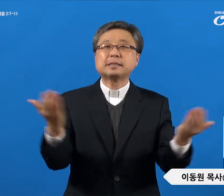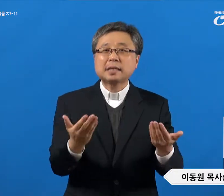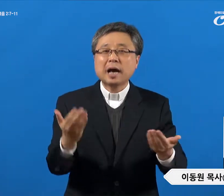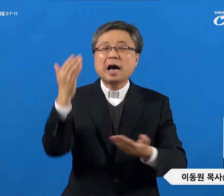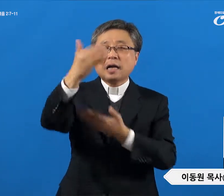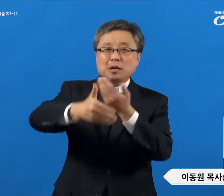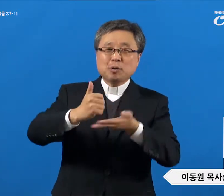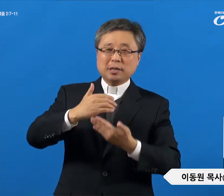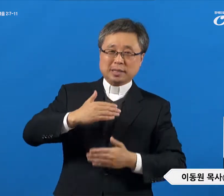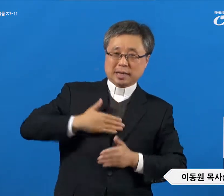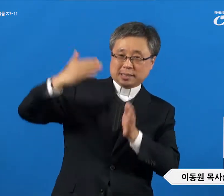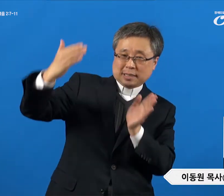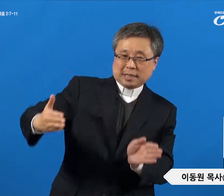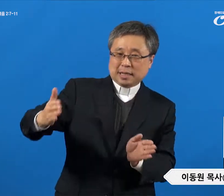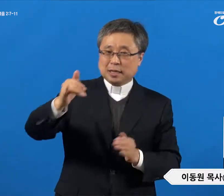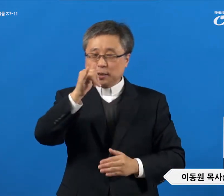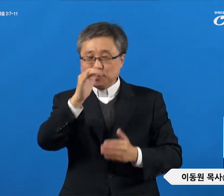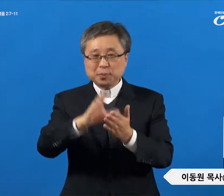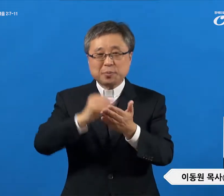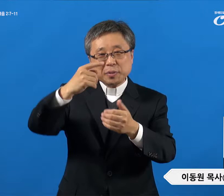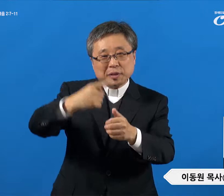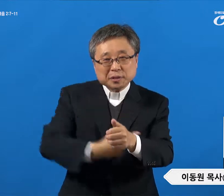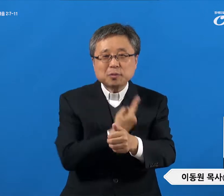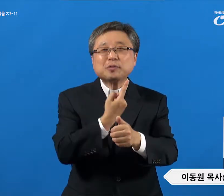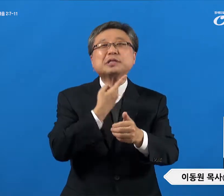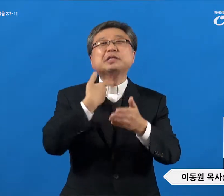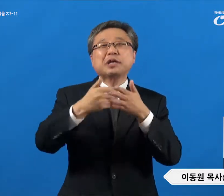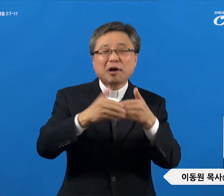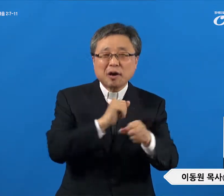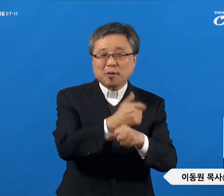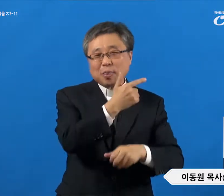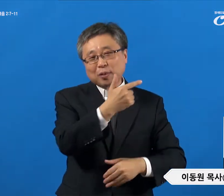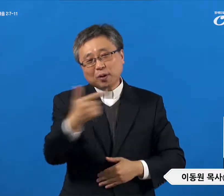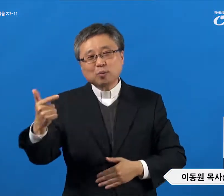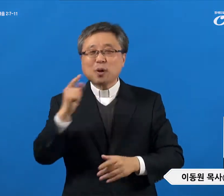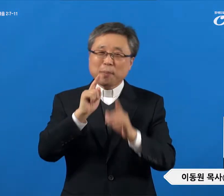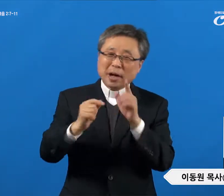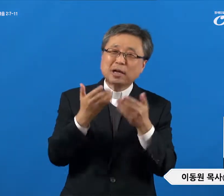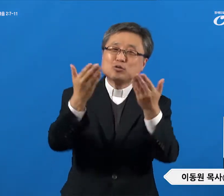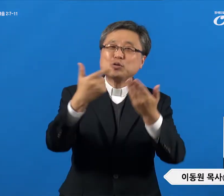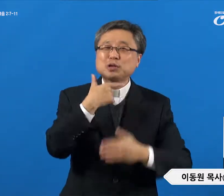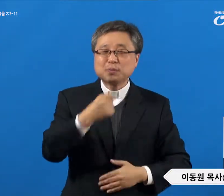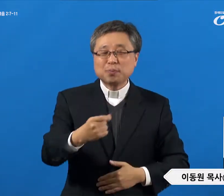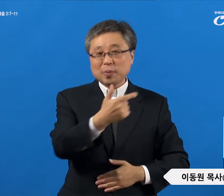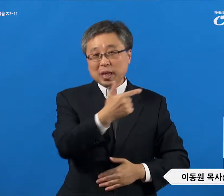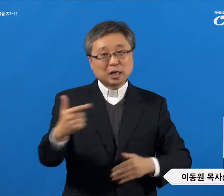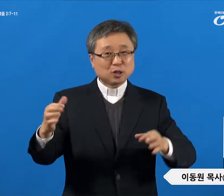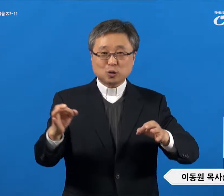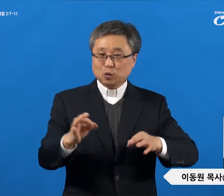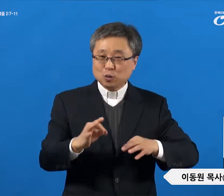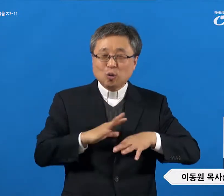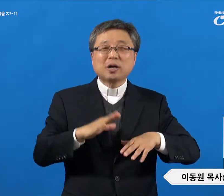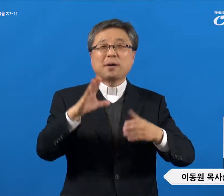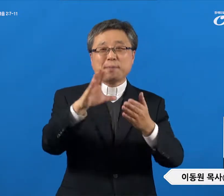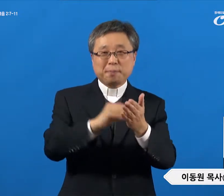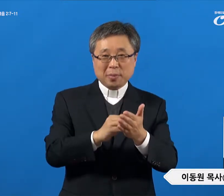비밀 같은 이야기, 비밀스러운 체험, 너무너무 말해주고 싶은 아주 놀라운 비밀들이 신앙생활을